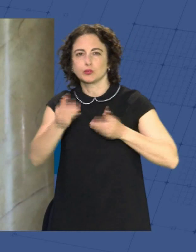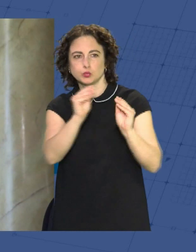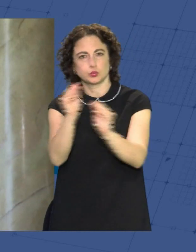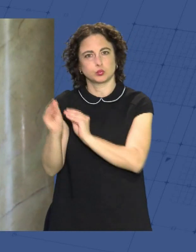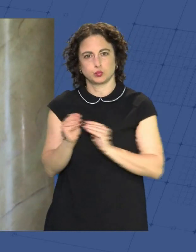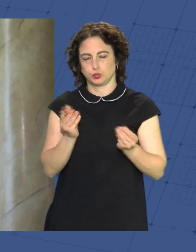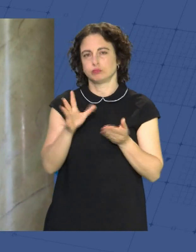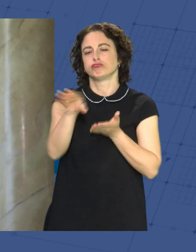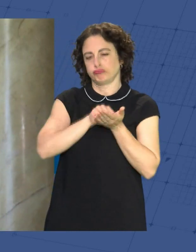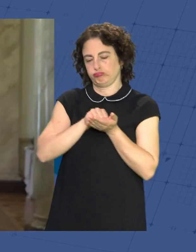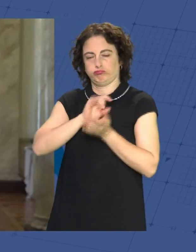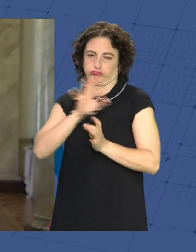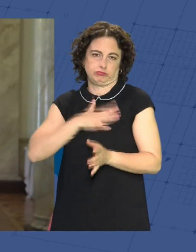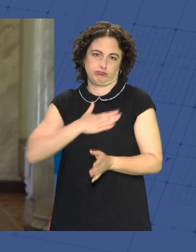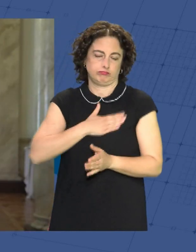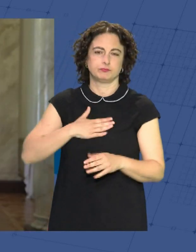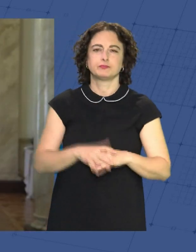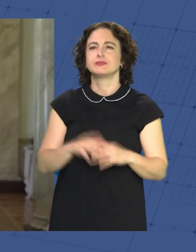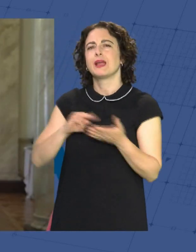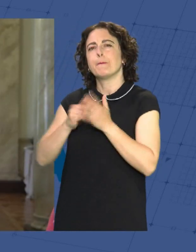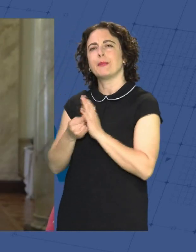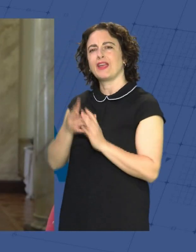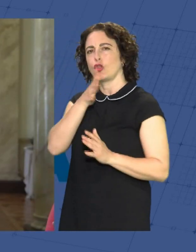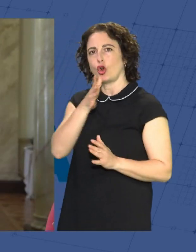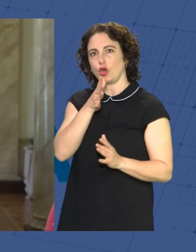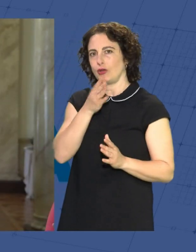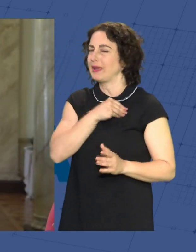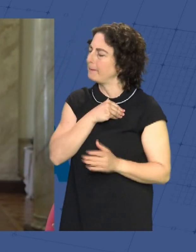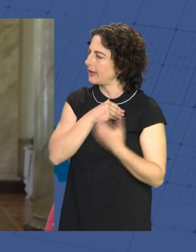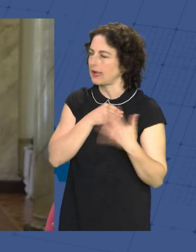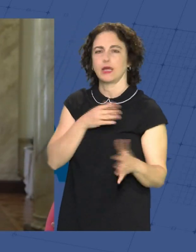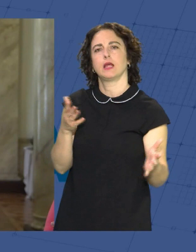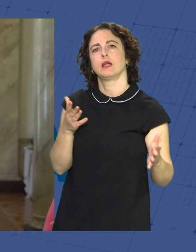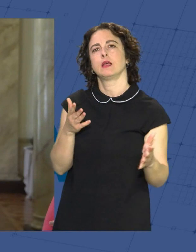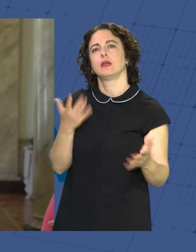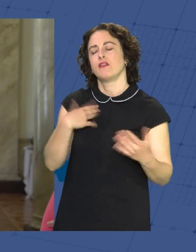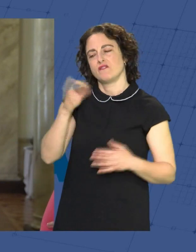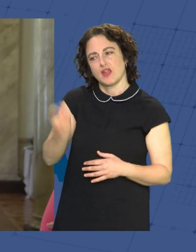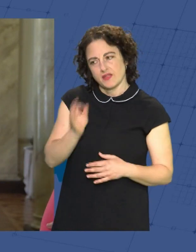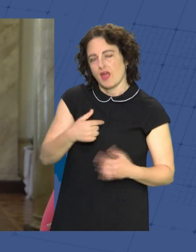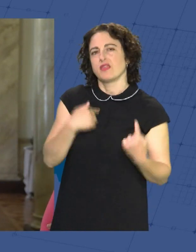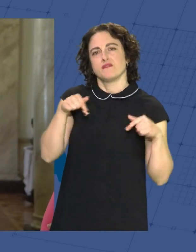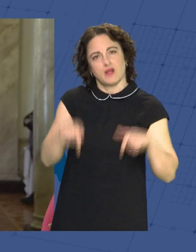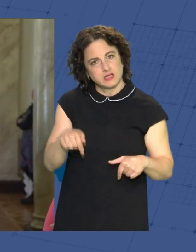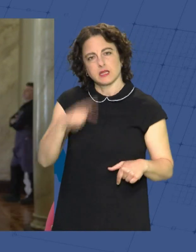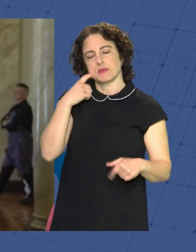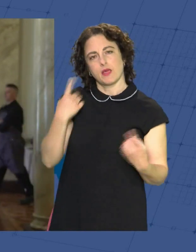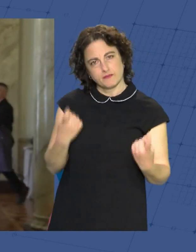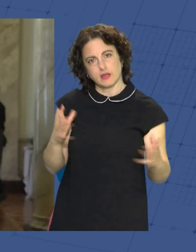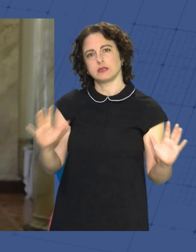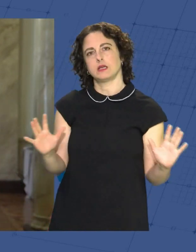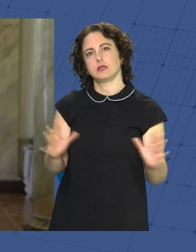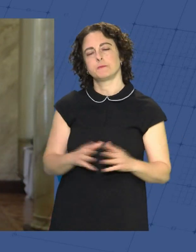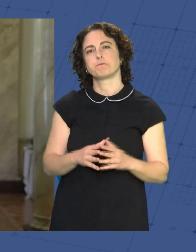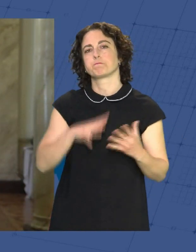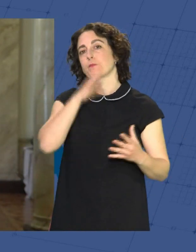serán recogidas gustosamente. El plan hidrológico, qué pena que eso así es verdad que le hace falta Almería. Por lo tanto,